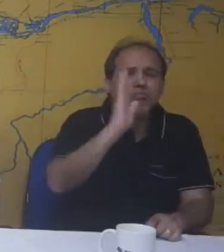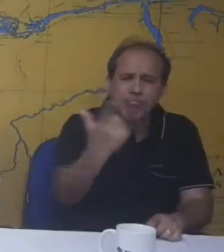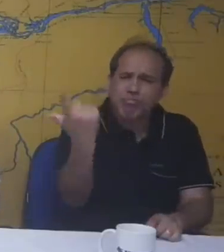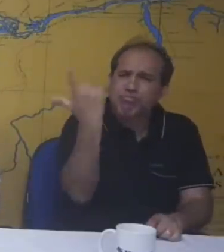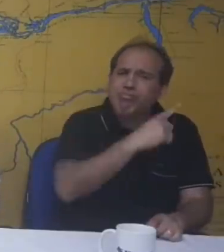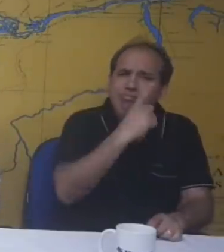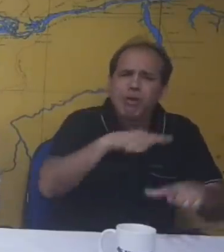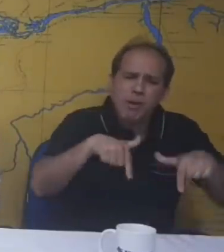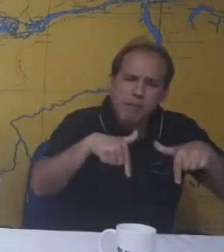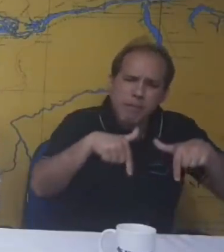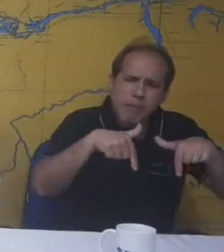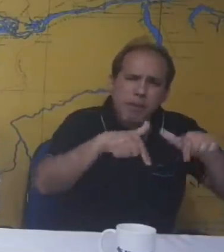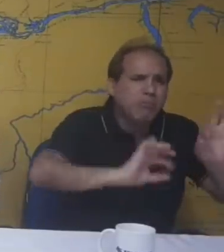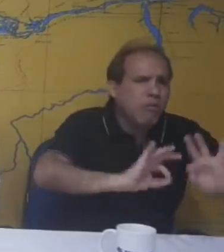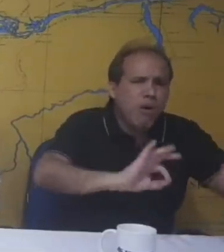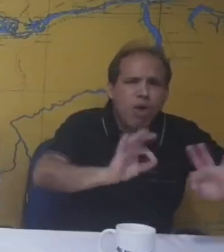conseguimos